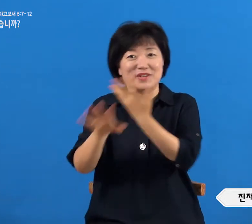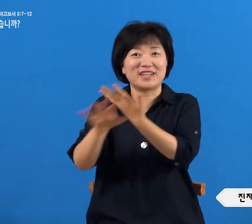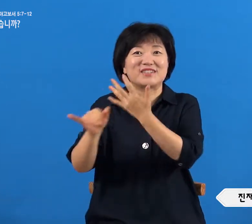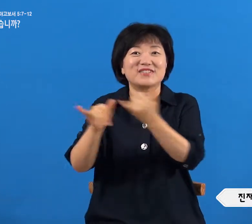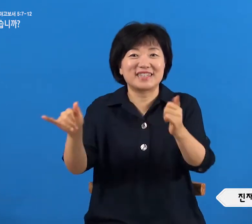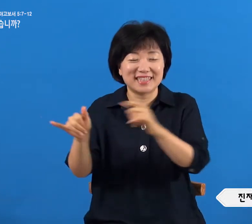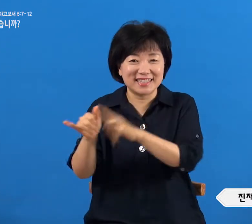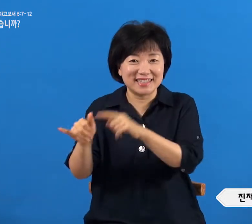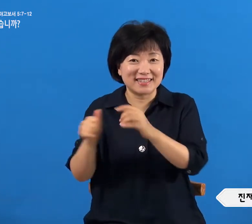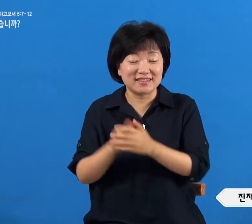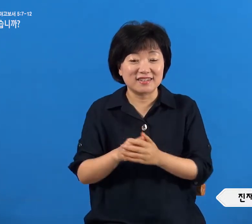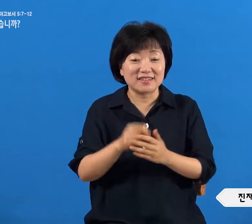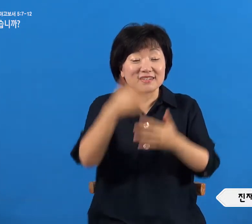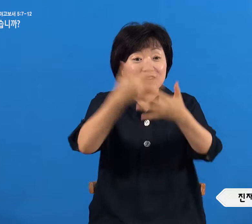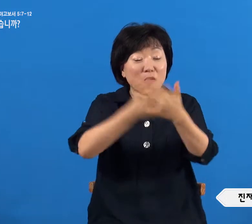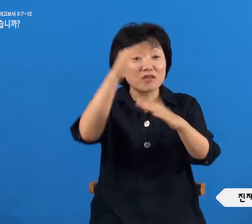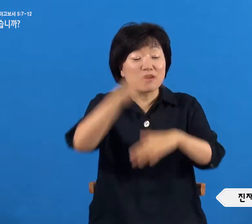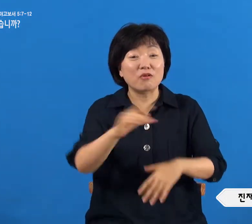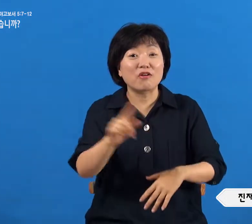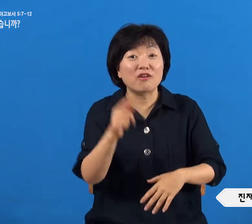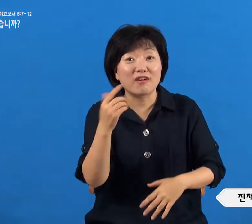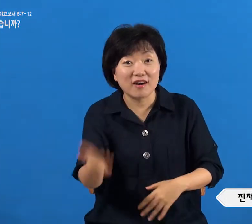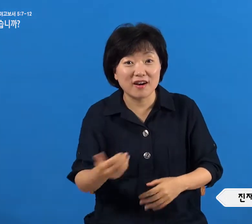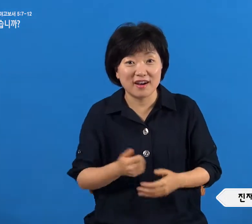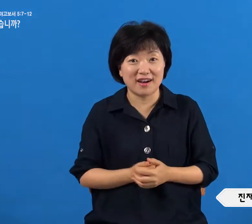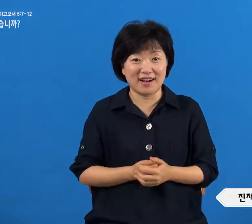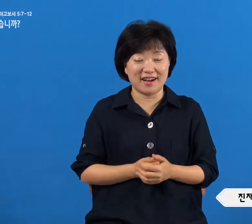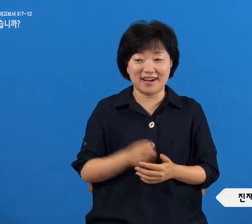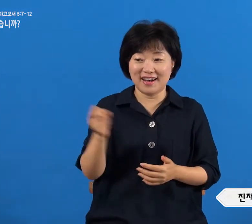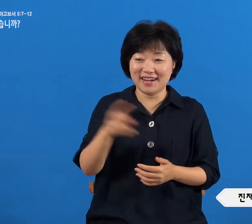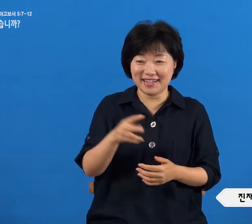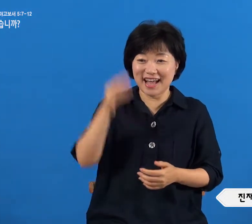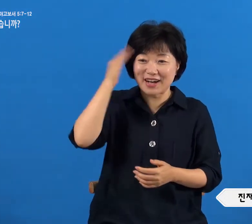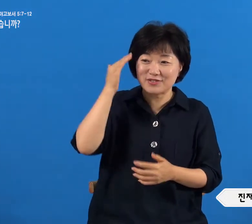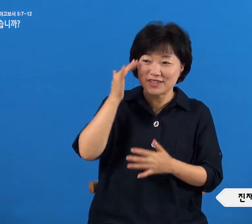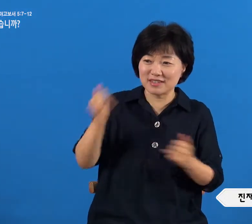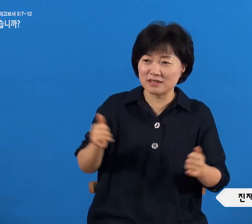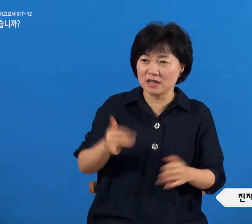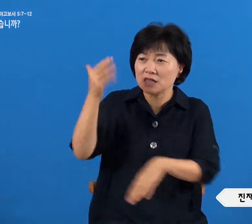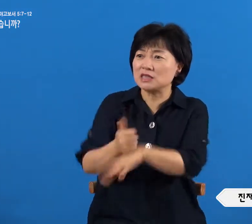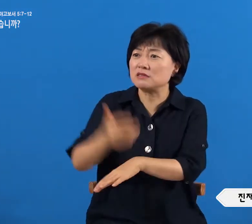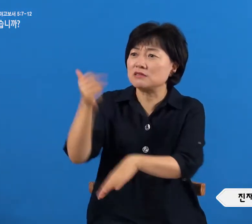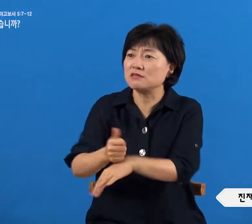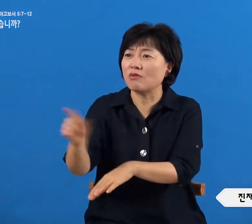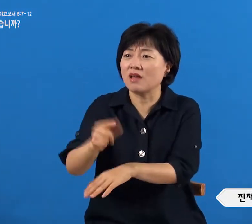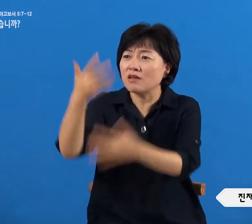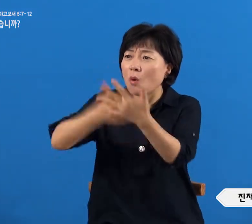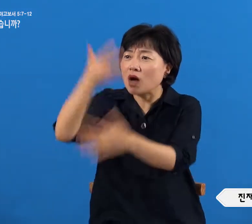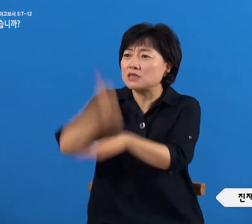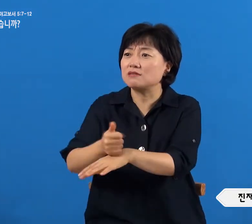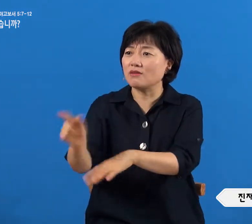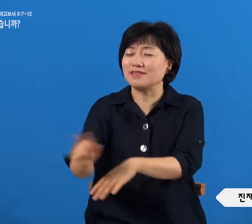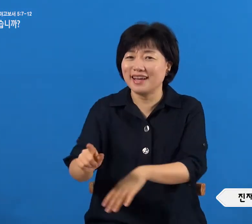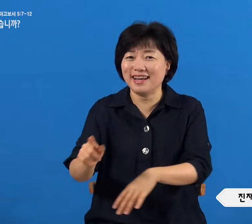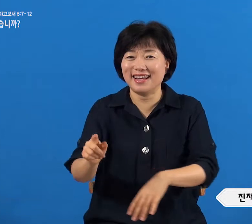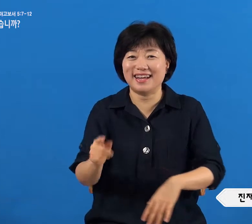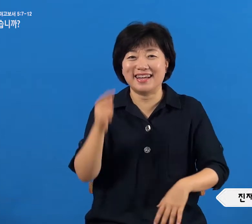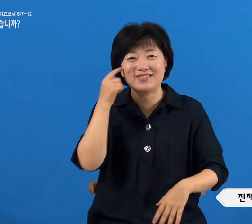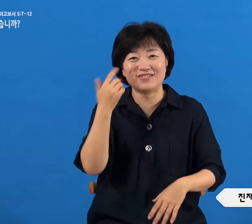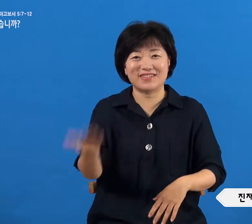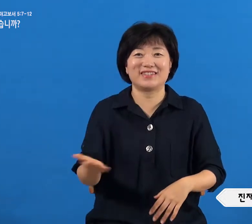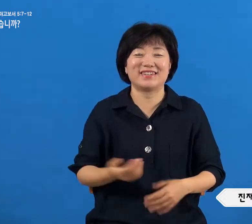연기는 내용은? 이라고 묻습니다. 한국인은 그래서 끝이 어떻게 되는데? 라고 묻는다고